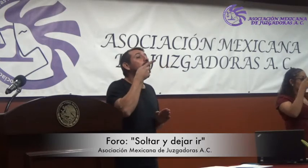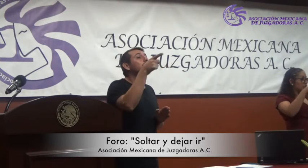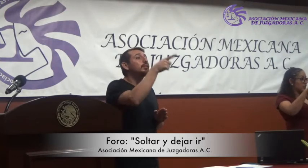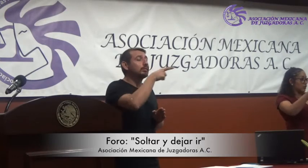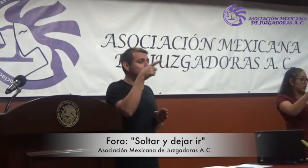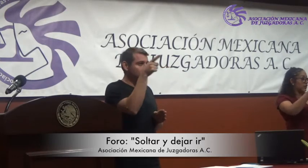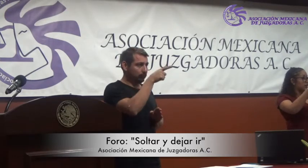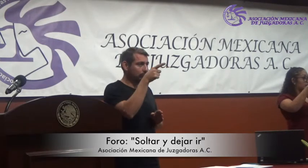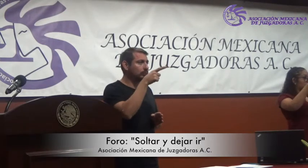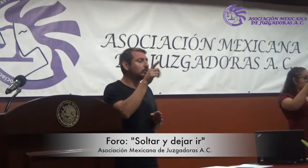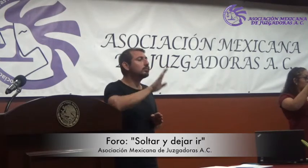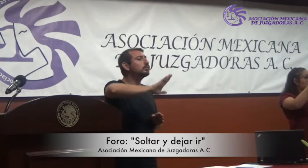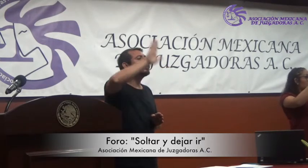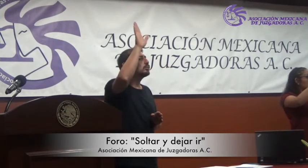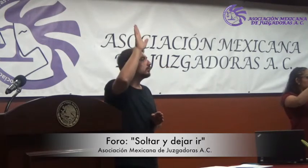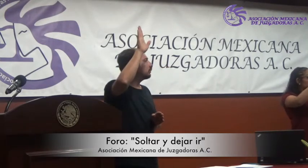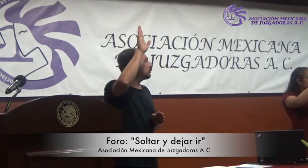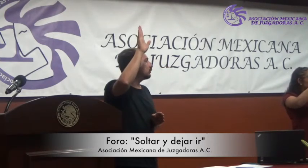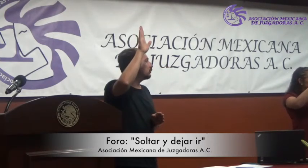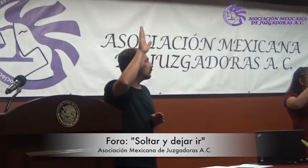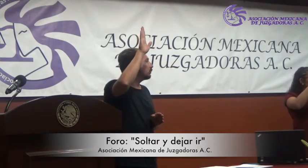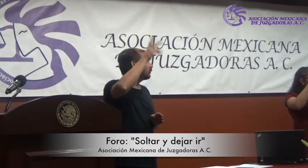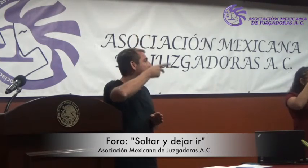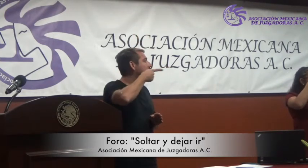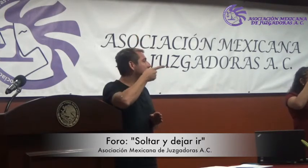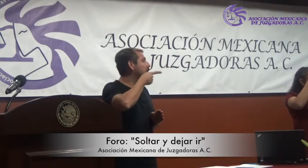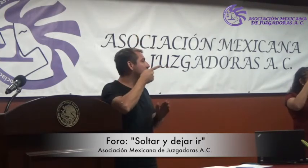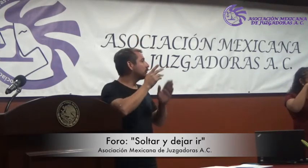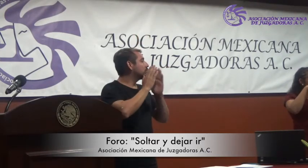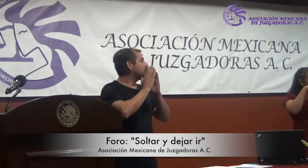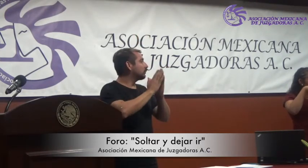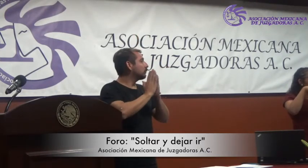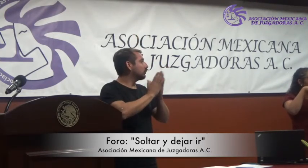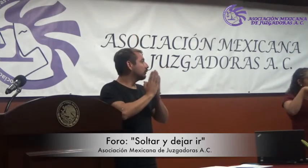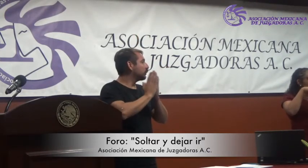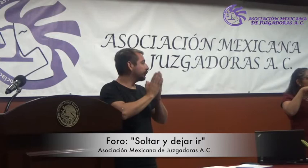únicamente oyentes. Las personas oyentes que